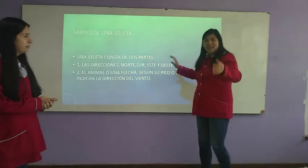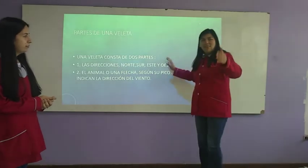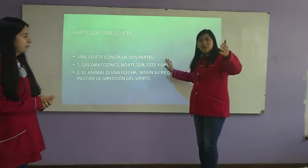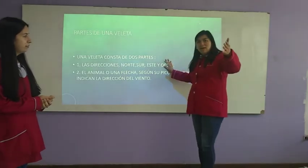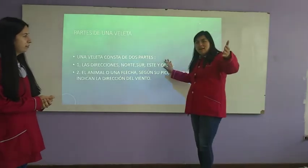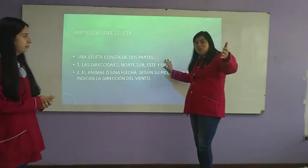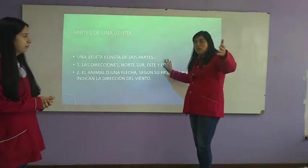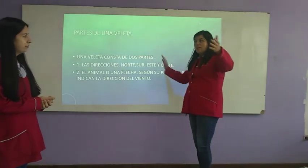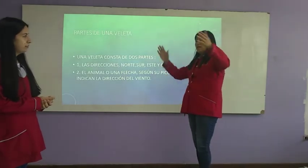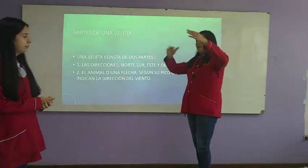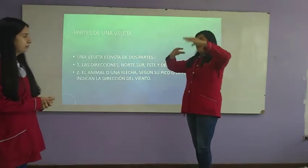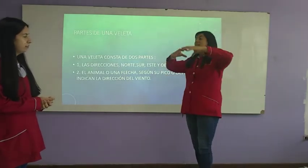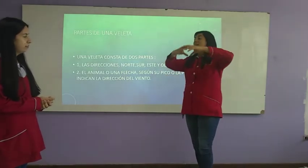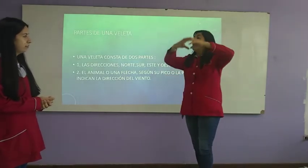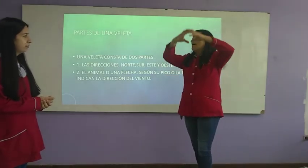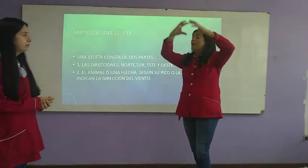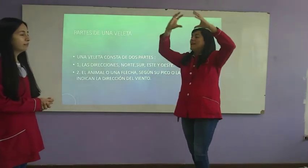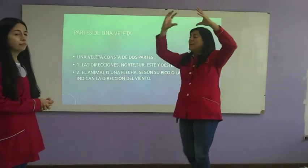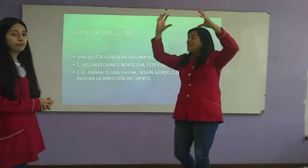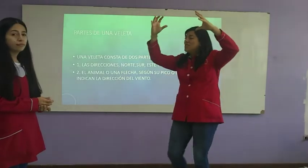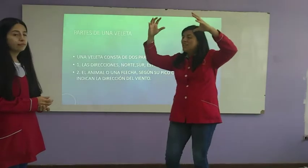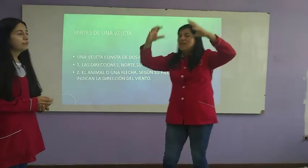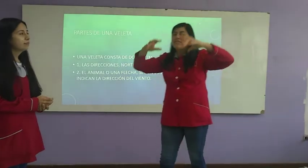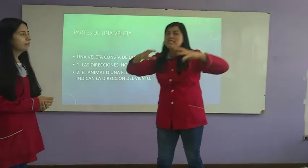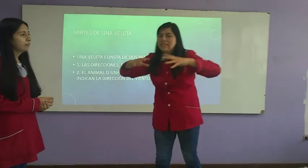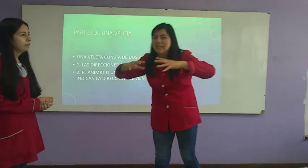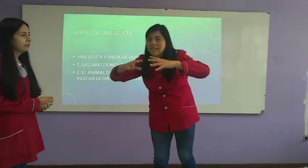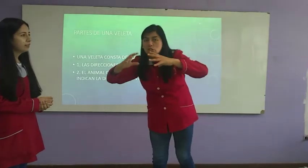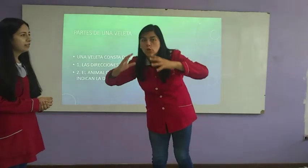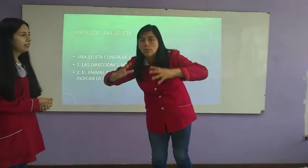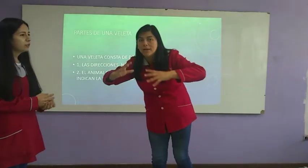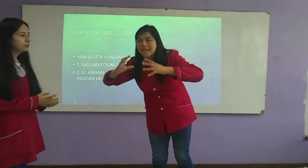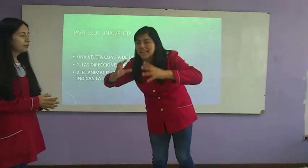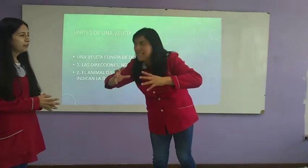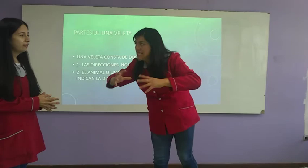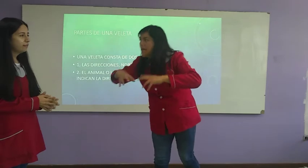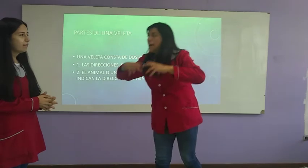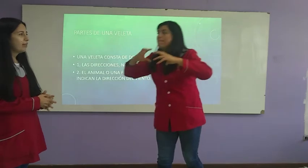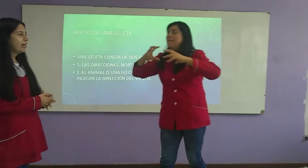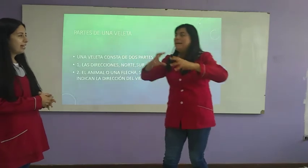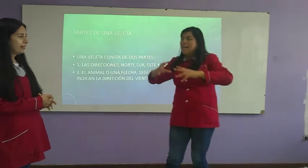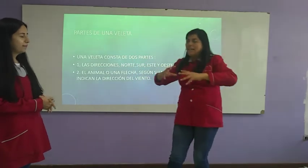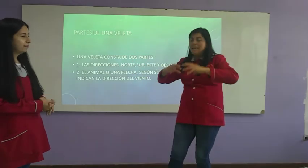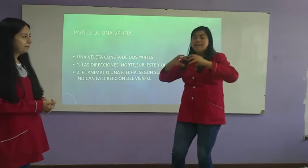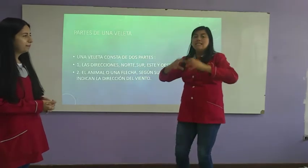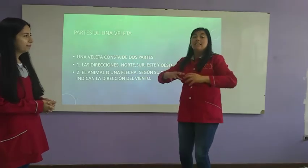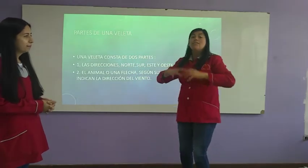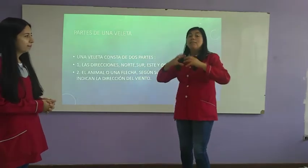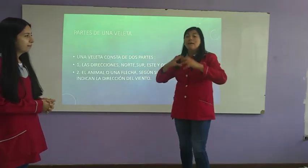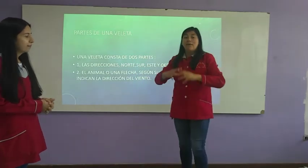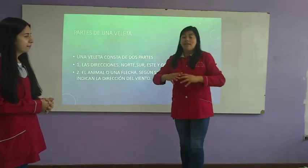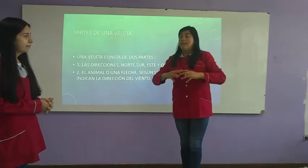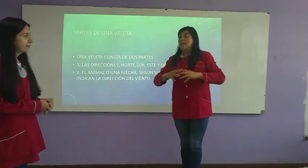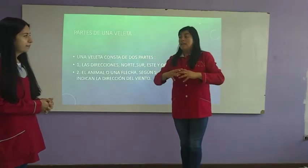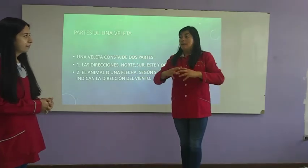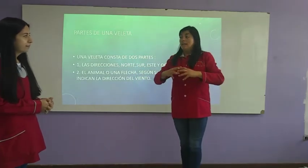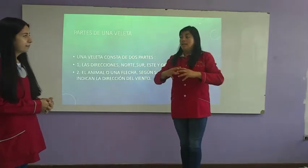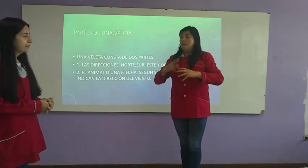ve el aparatito, usted ya va a saber que su nombre es veleta y sirve para medir,